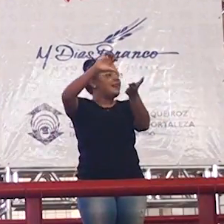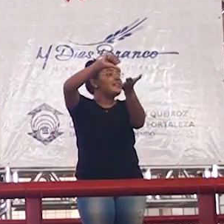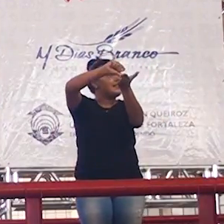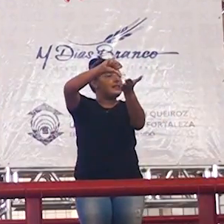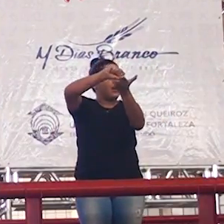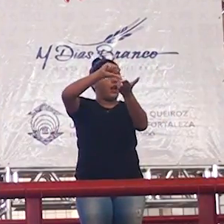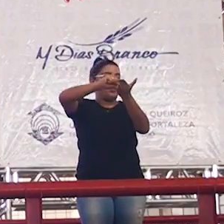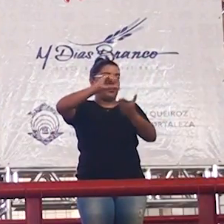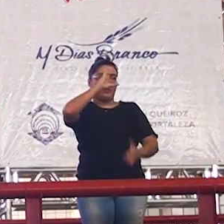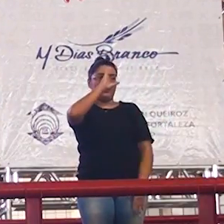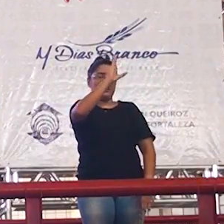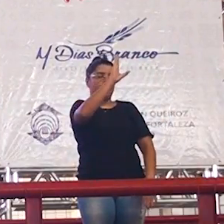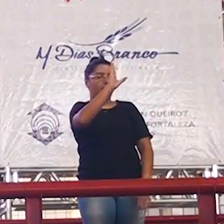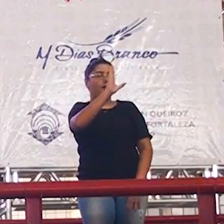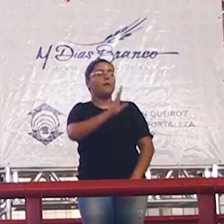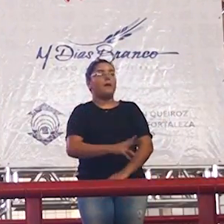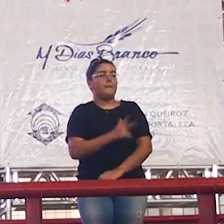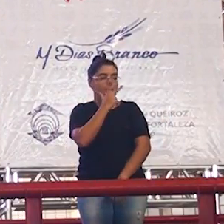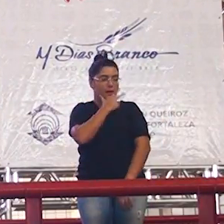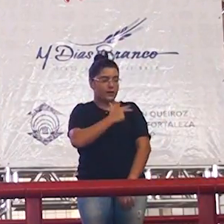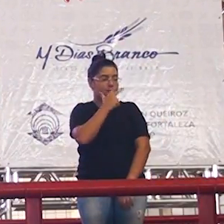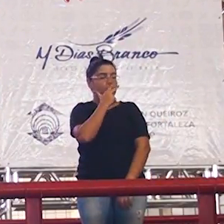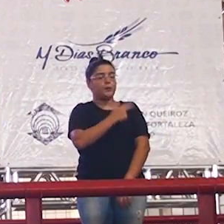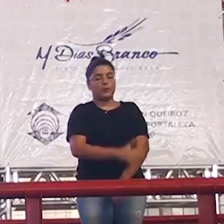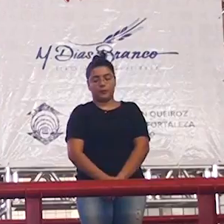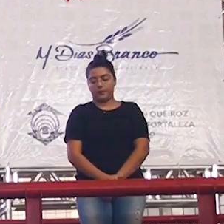centro é o mesmo.